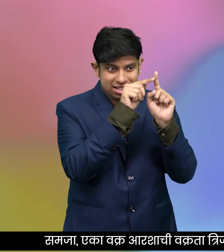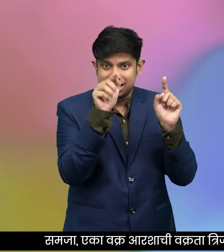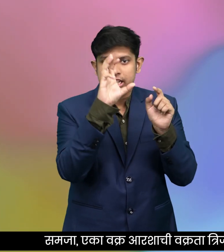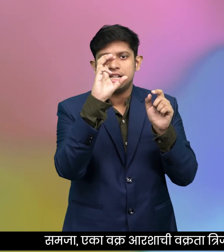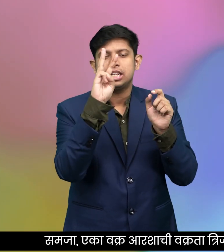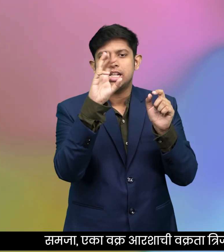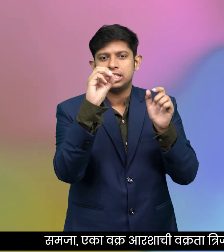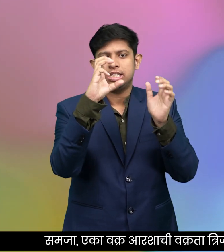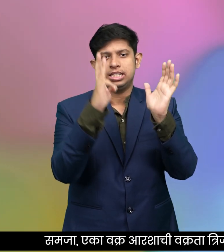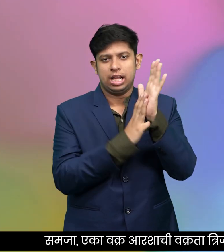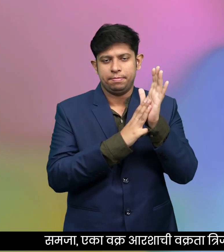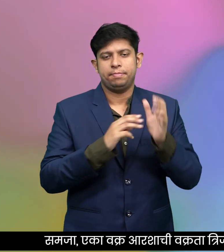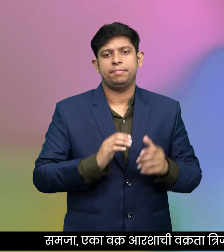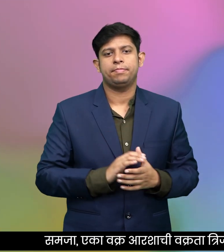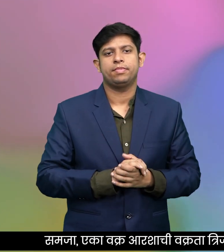लांबी F